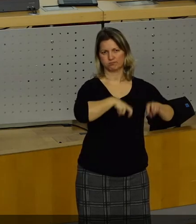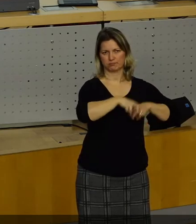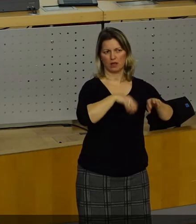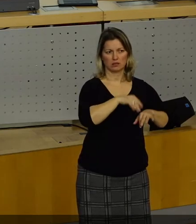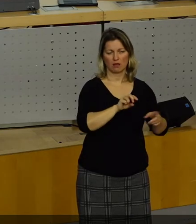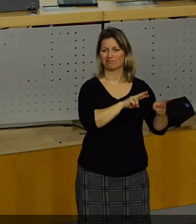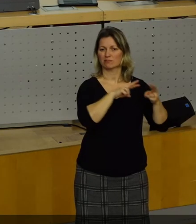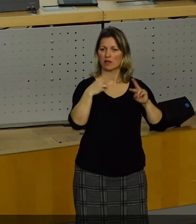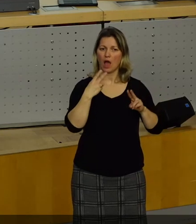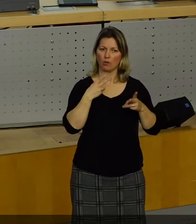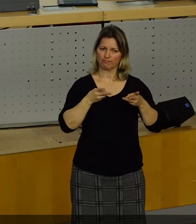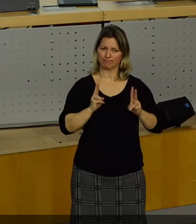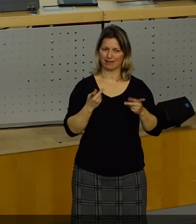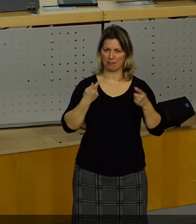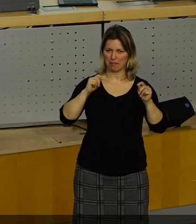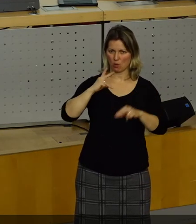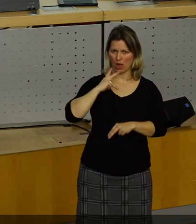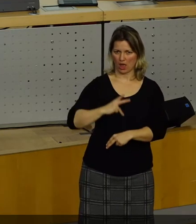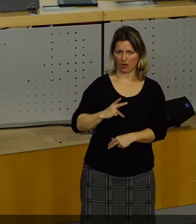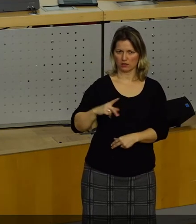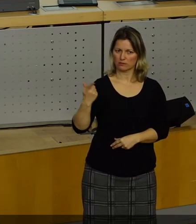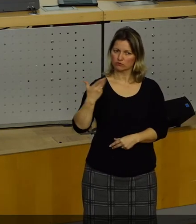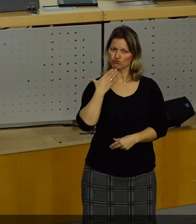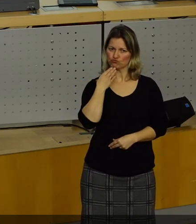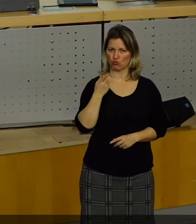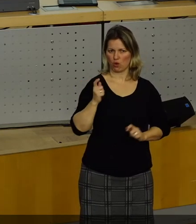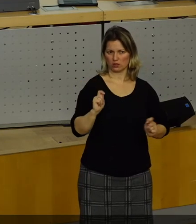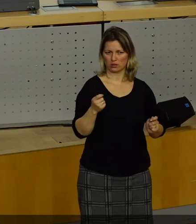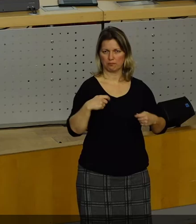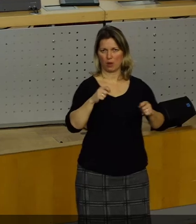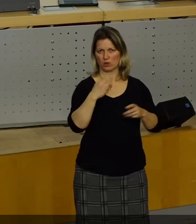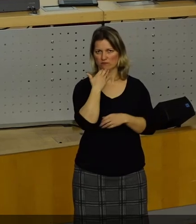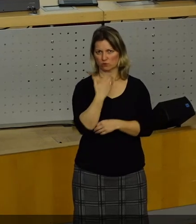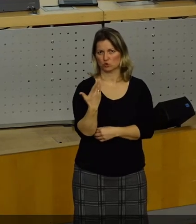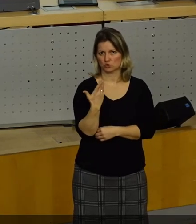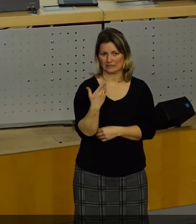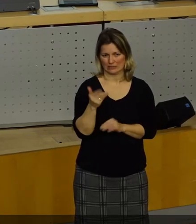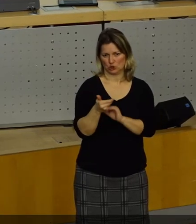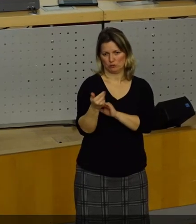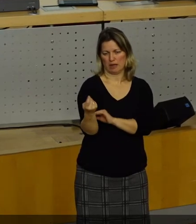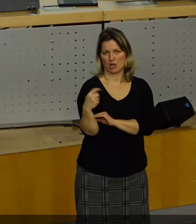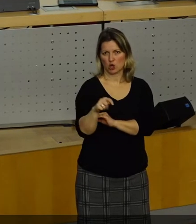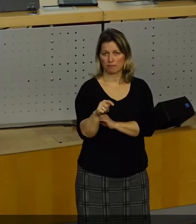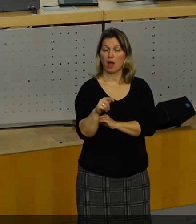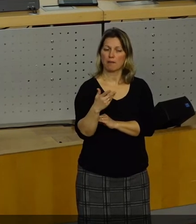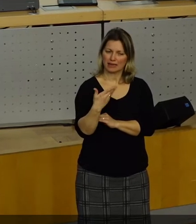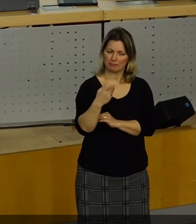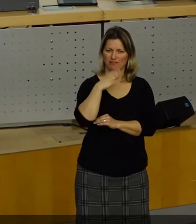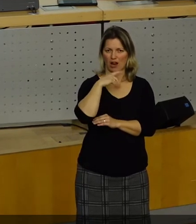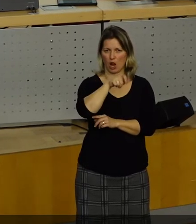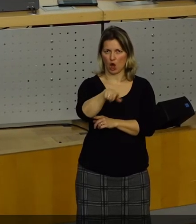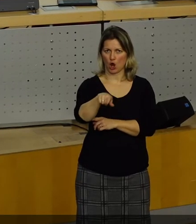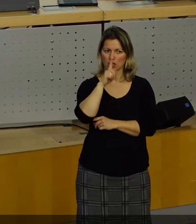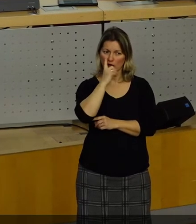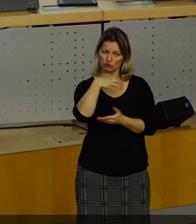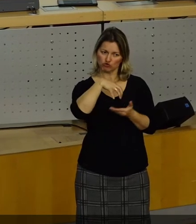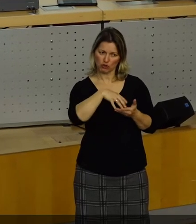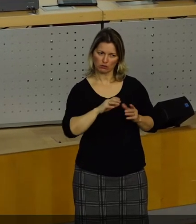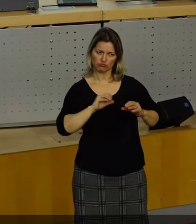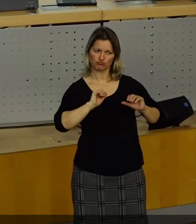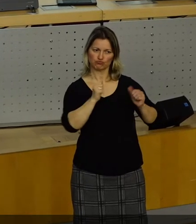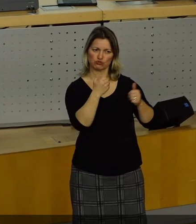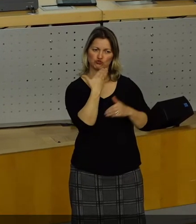Wort, schade, dass sie jetzt erst kommen. Aber jetzt haben wir ganz viele, die diese Stadt doch sehr verantwortungsbewusst mitgestalten und